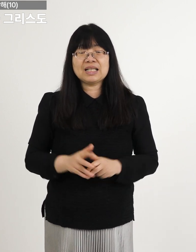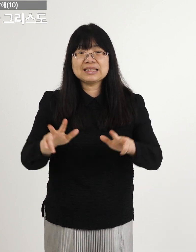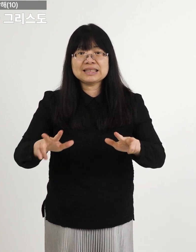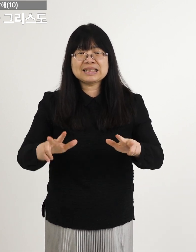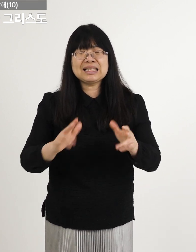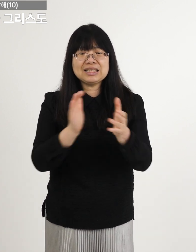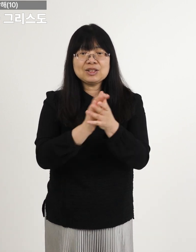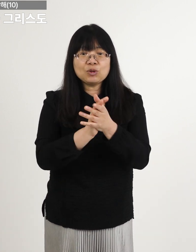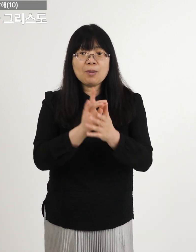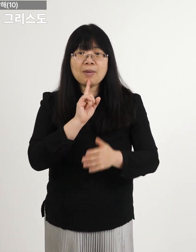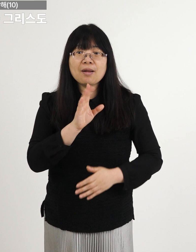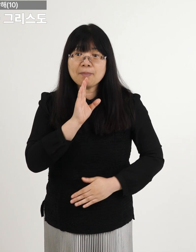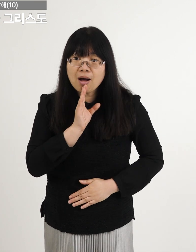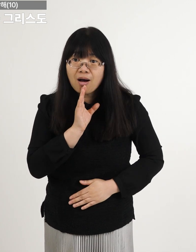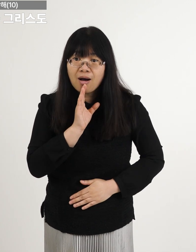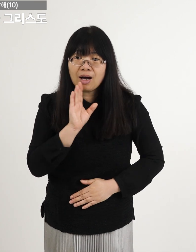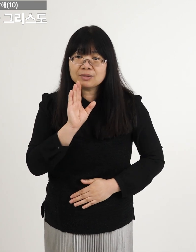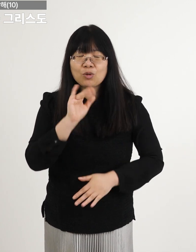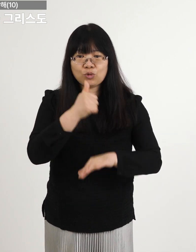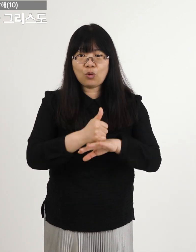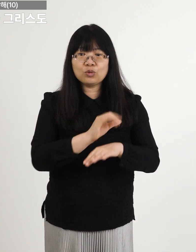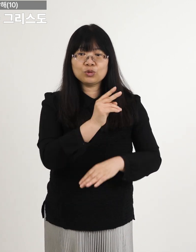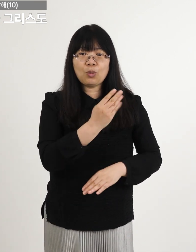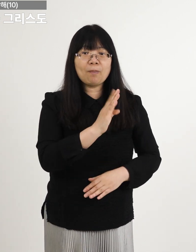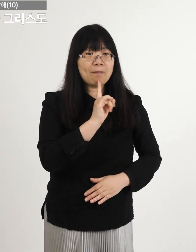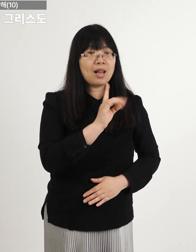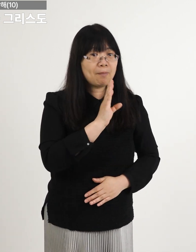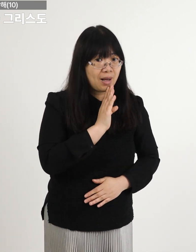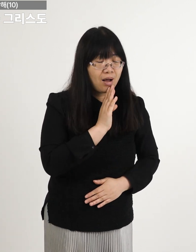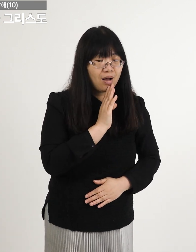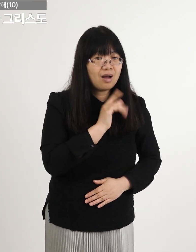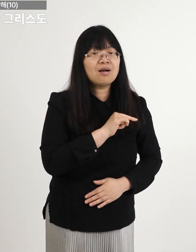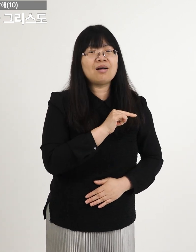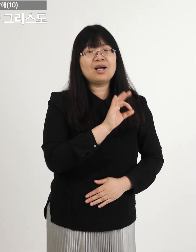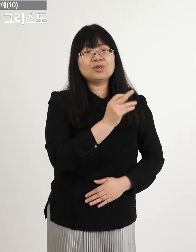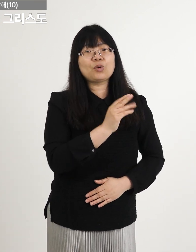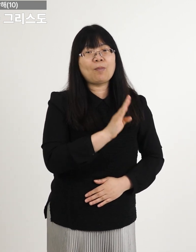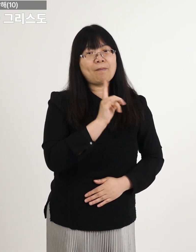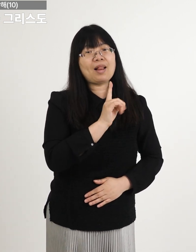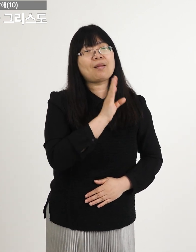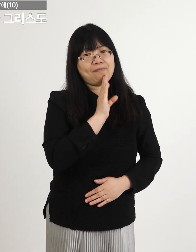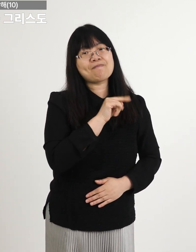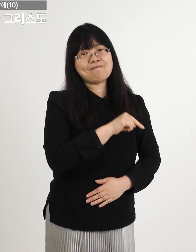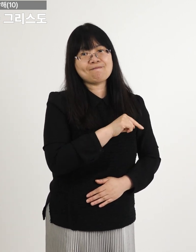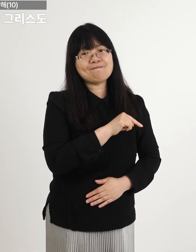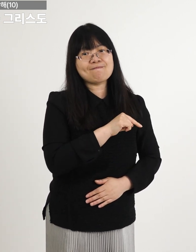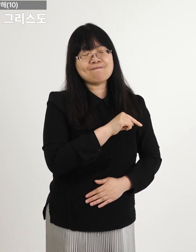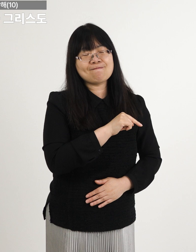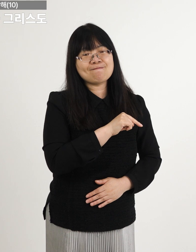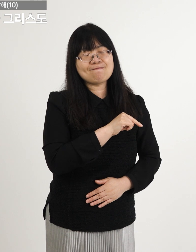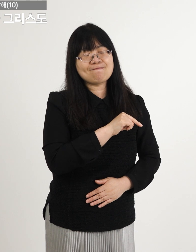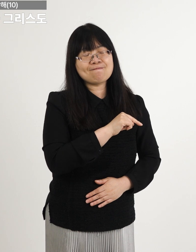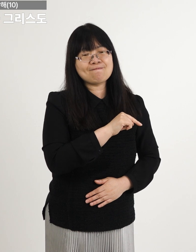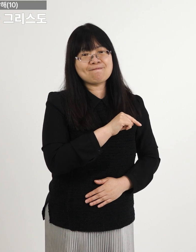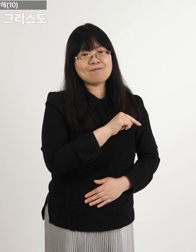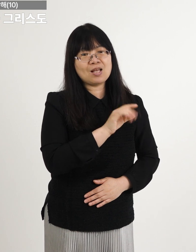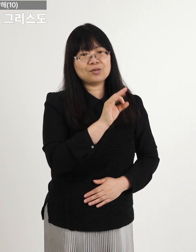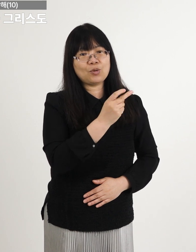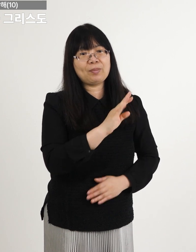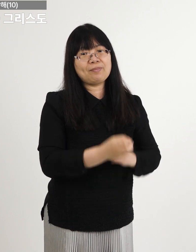친구들 말이 옳았다는 겁니까? 결국 욥의 말이 옳았다는 겁니까? 욥의 말이 옳았다는 판정을